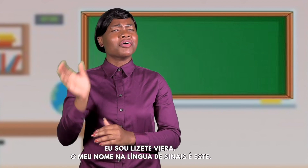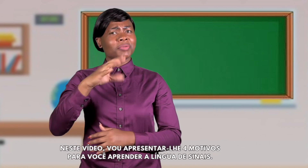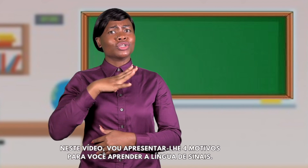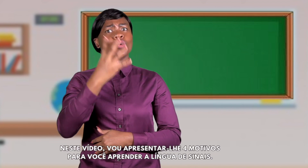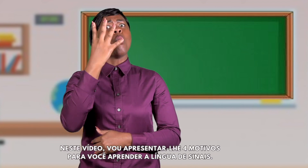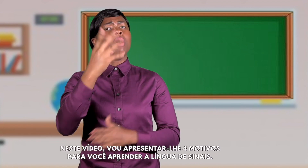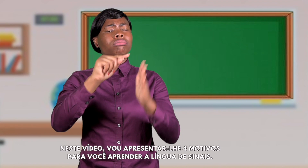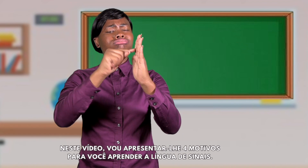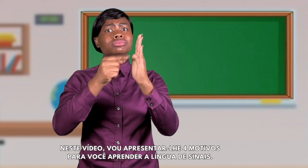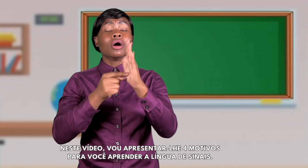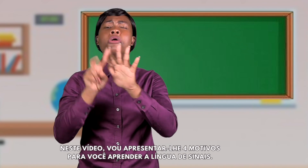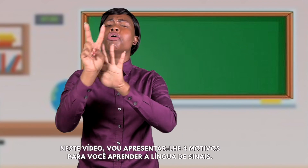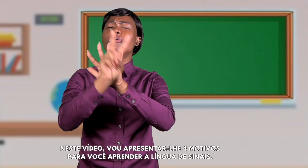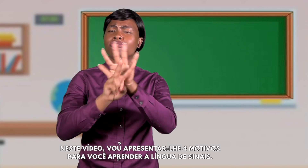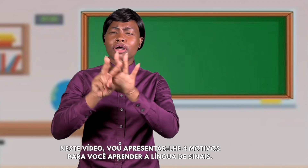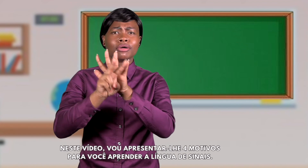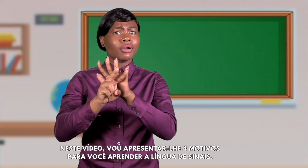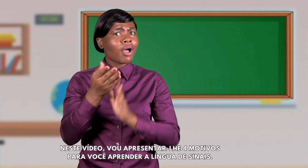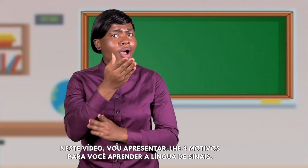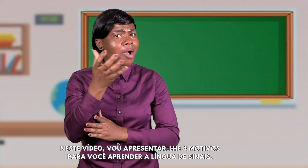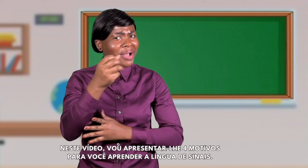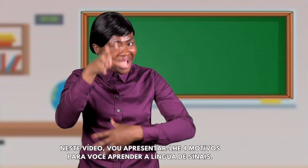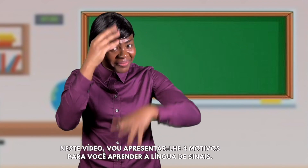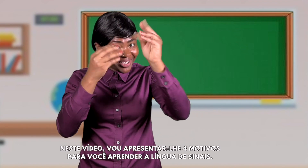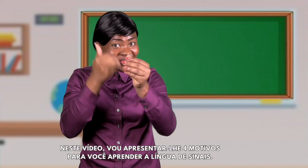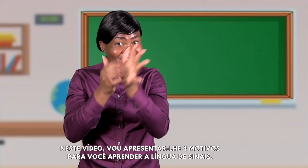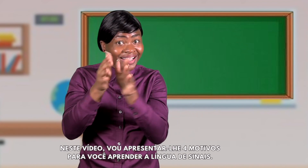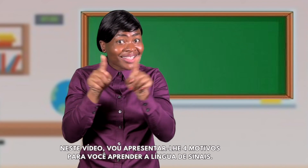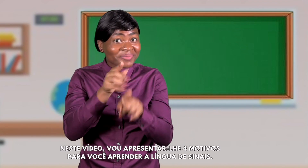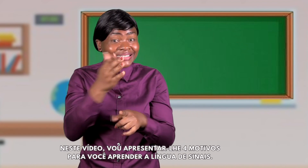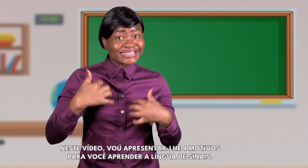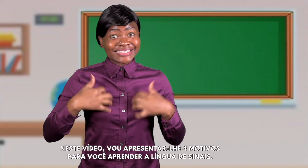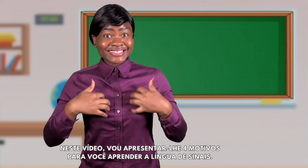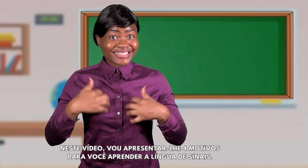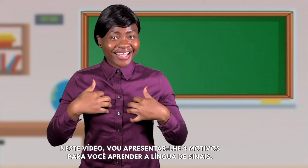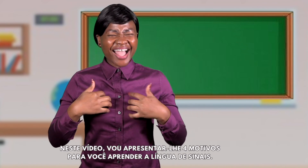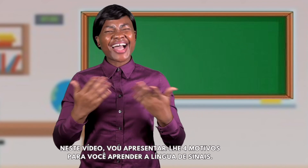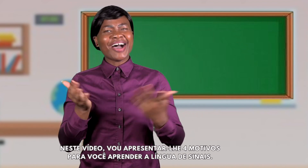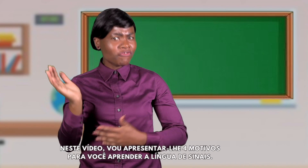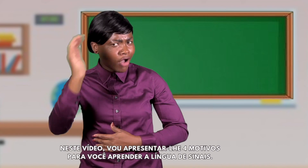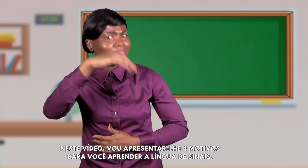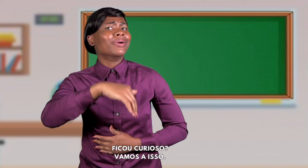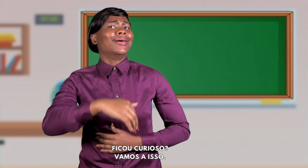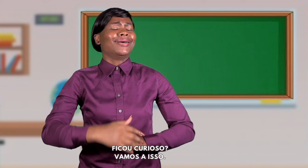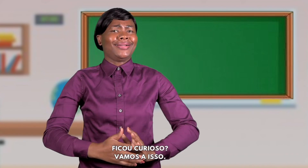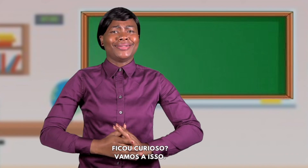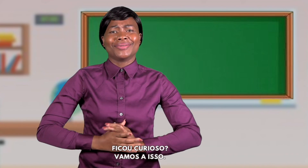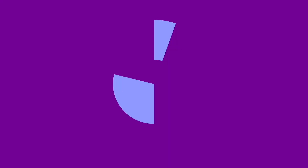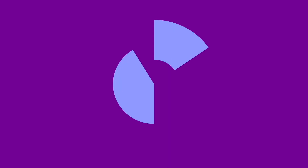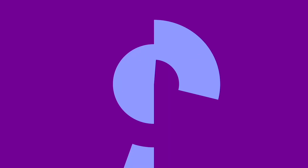Neste vídeo, vou apresentar-lhe 4 motivos para você aprender a língua de sinais. Ficou curioso?